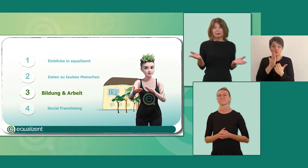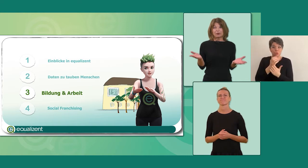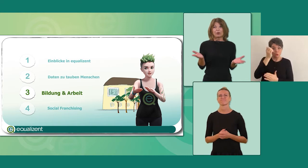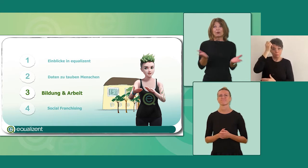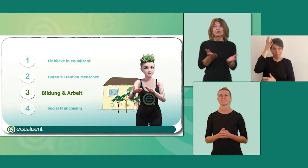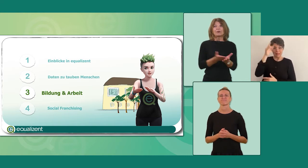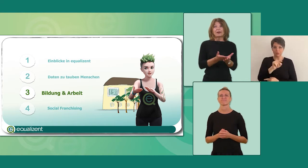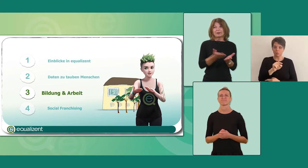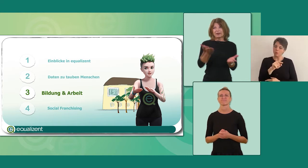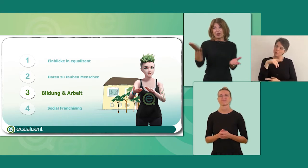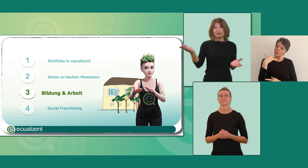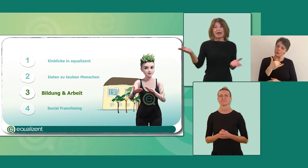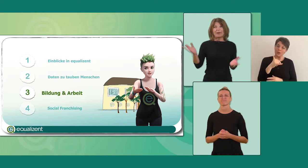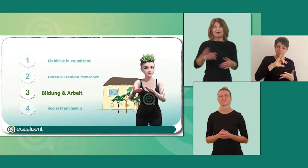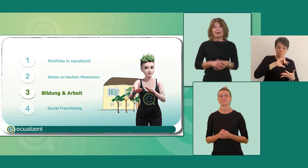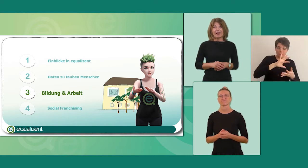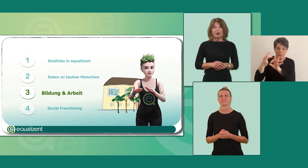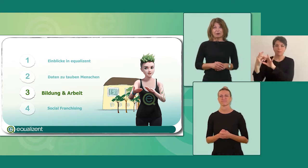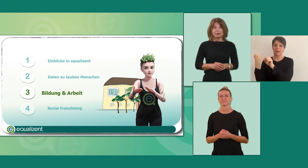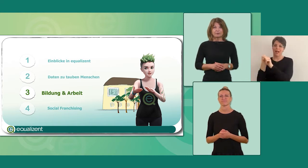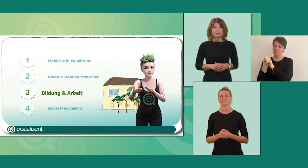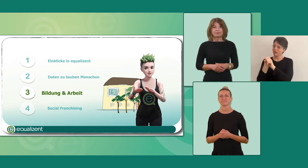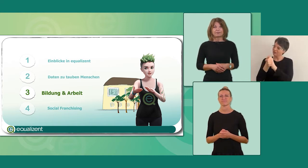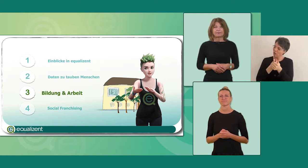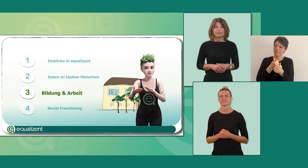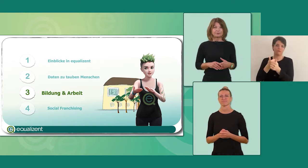an und wirken sich auf den Arbeitsbereich aus.